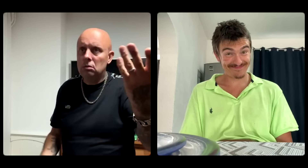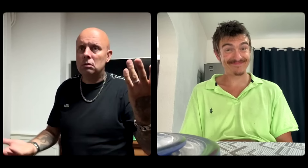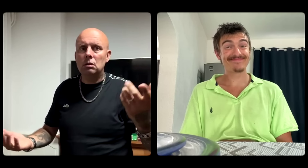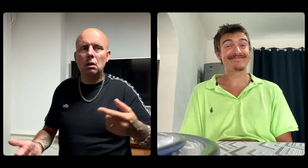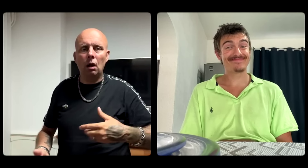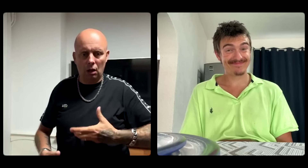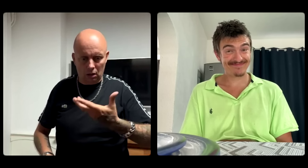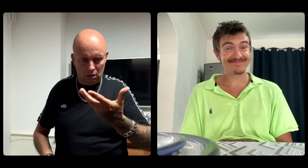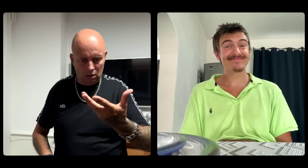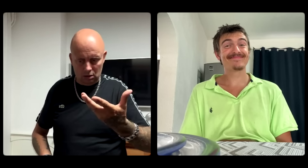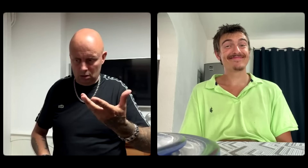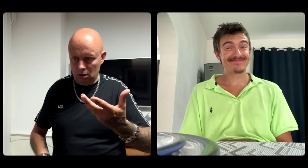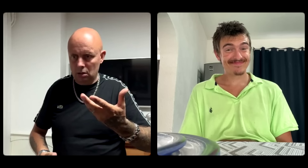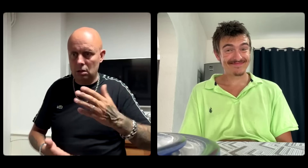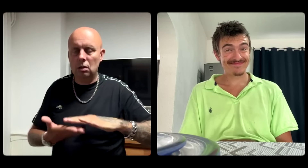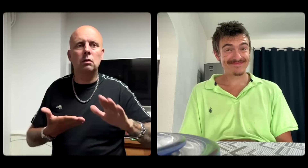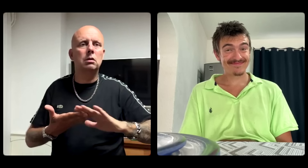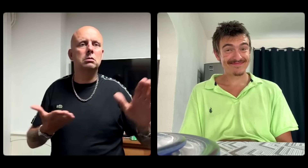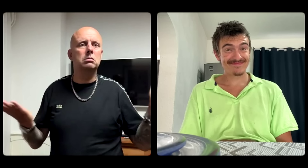Het is goed met jou.